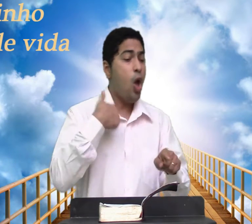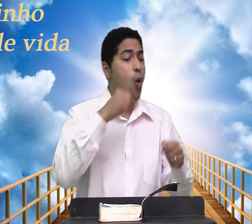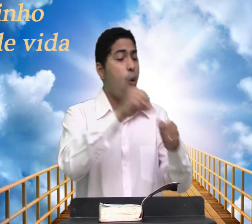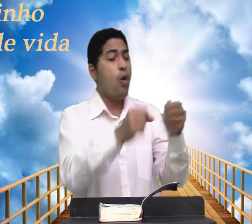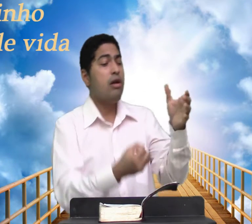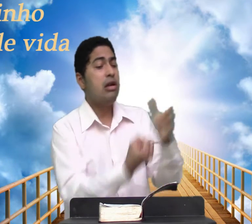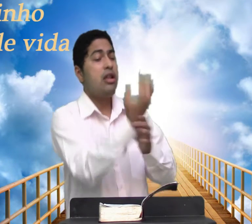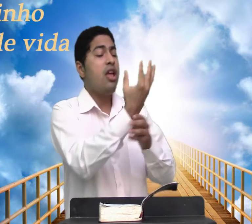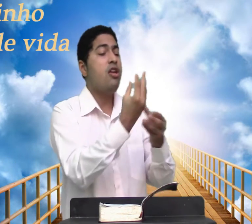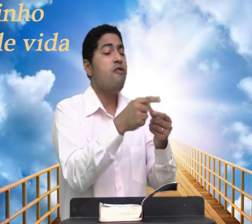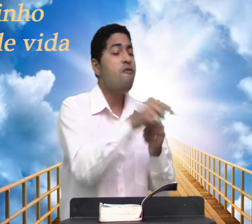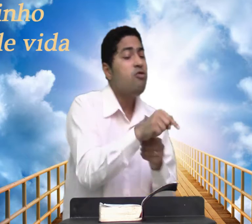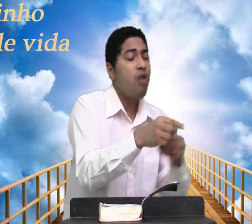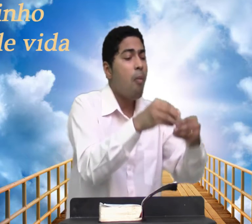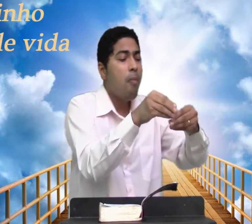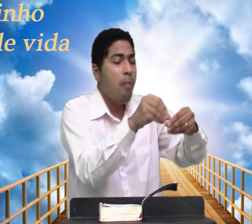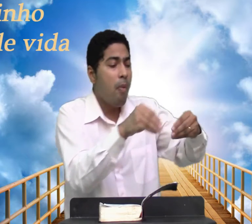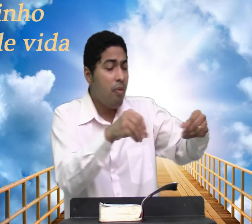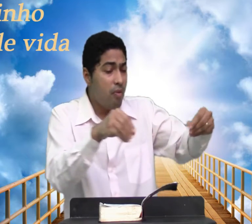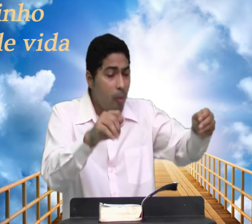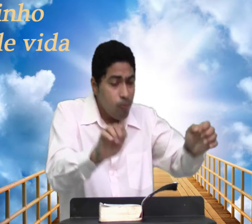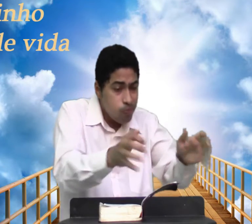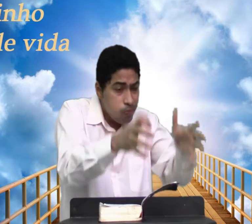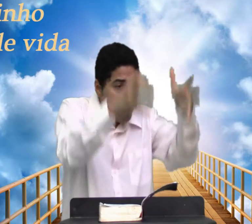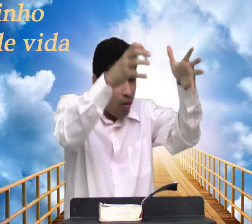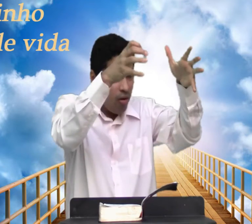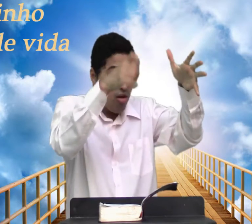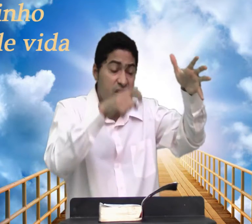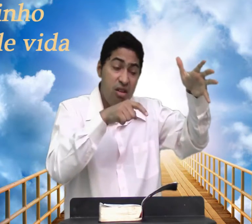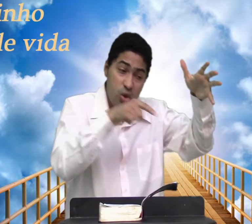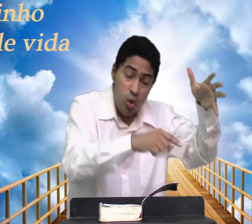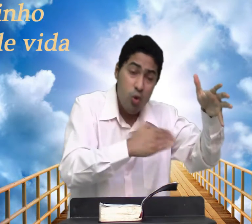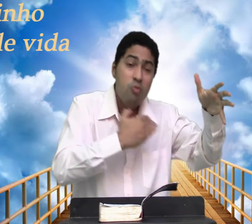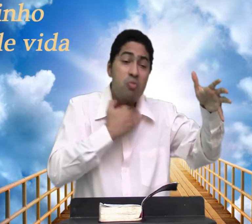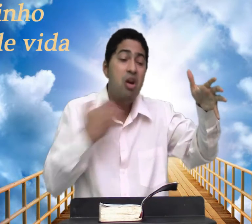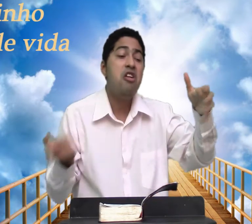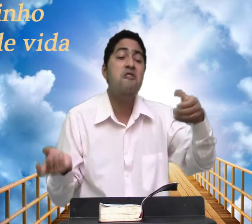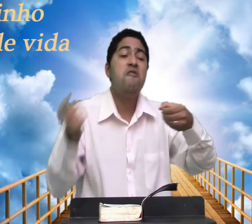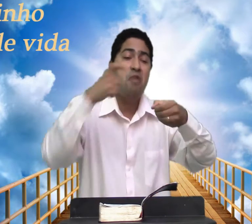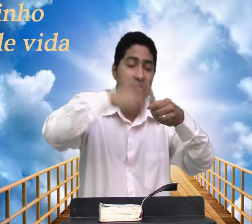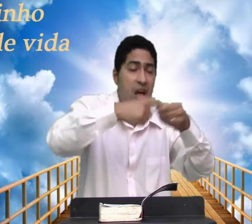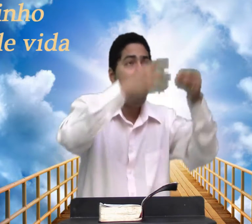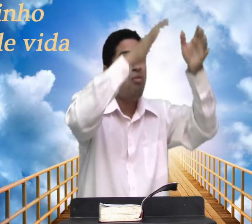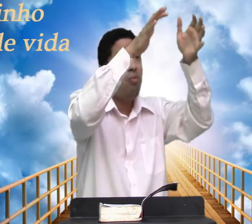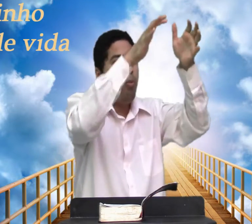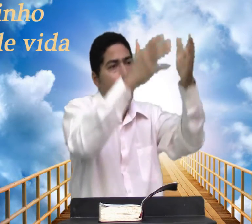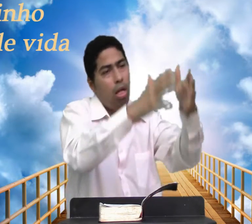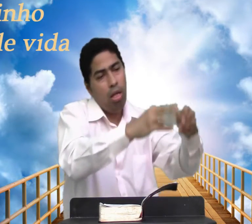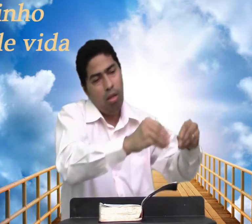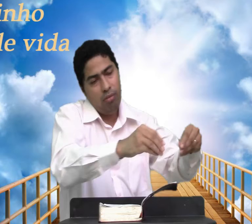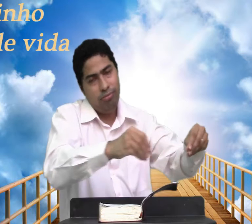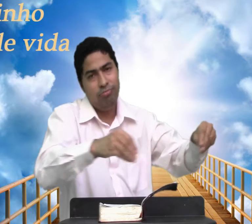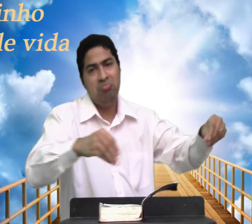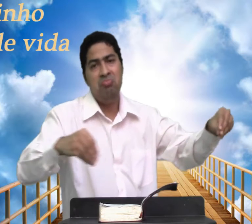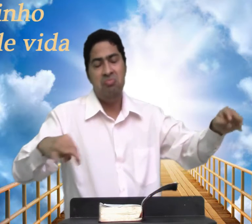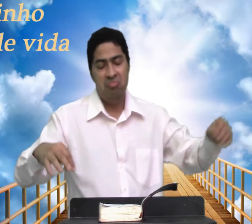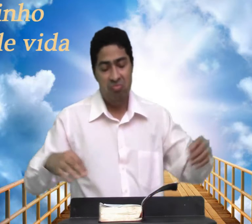Deus também disse para o homem: eu criei você do pó da terra, e ao morrer, ao pó